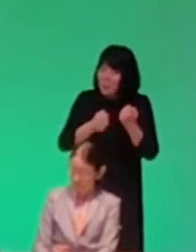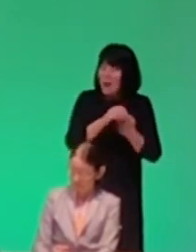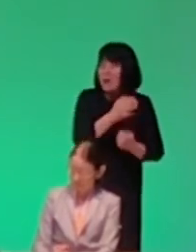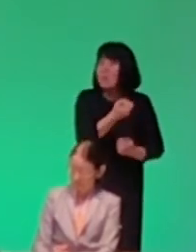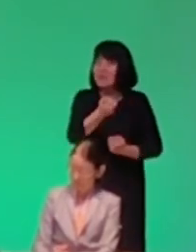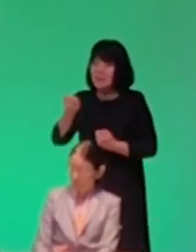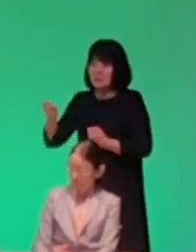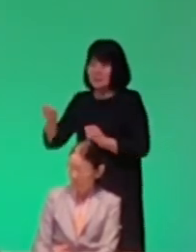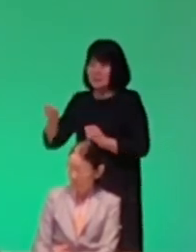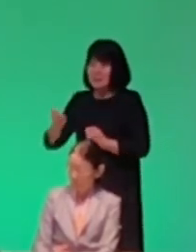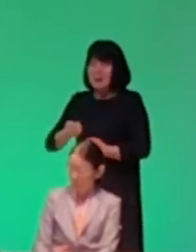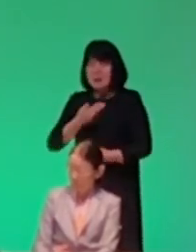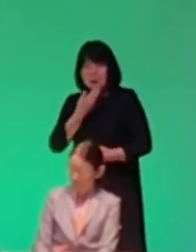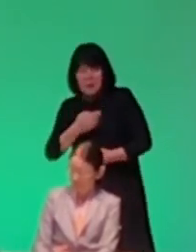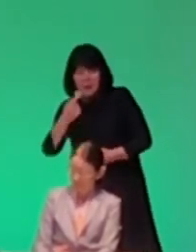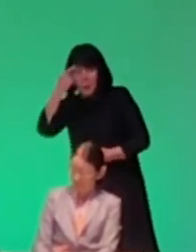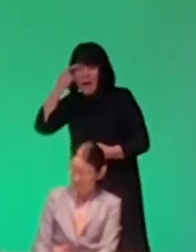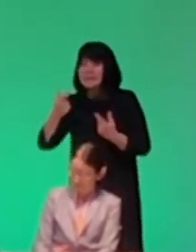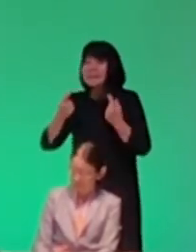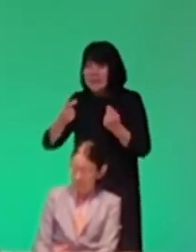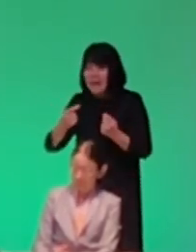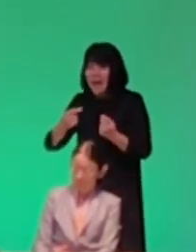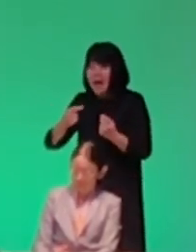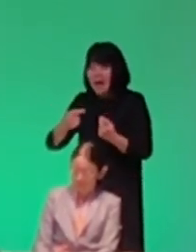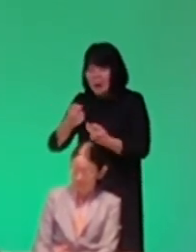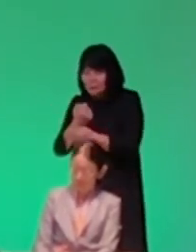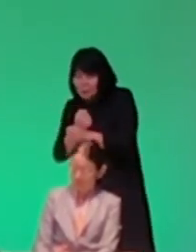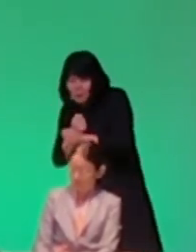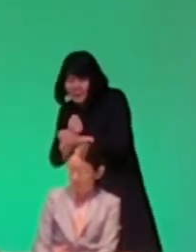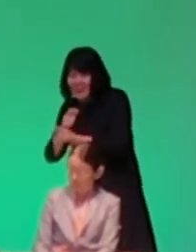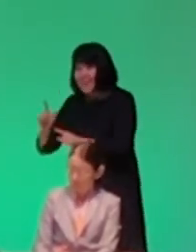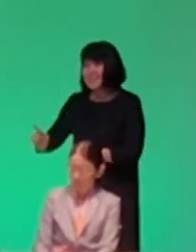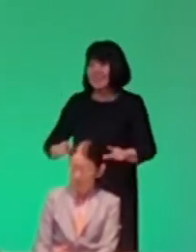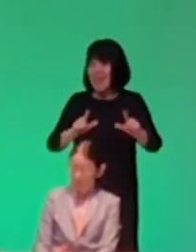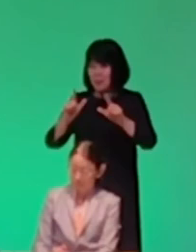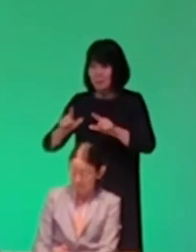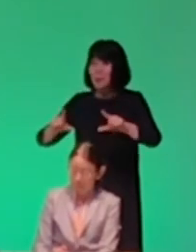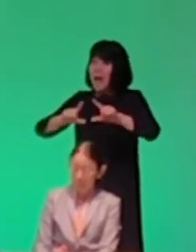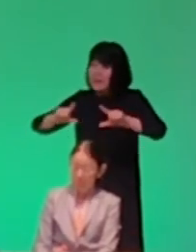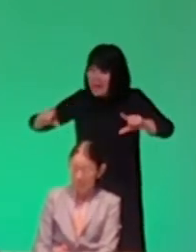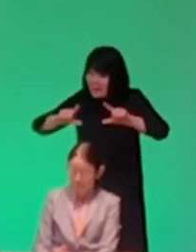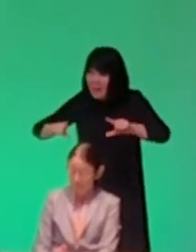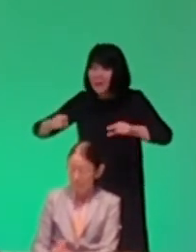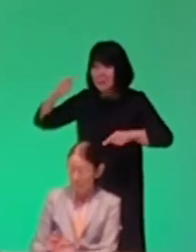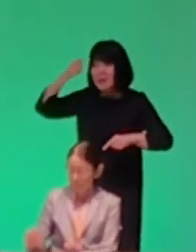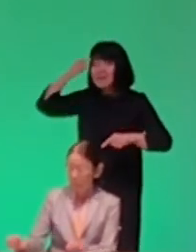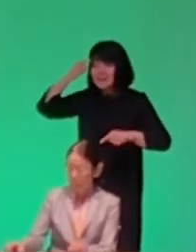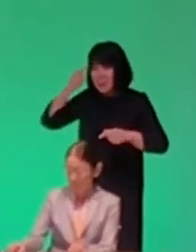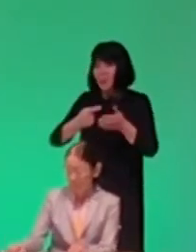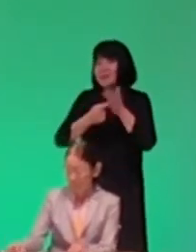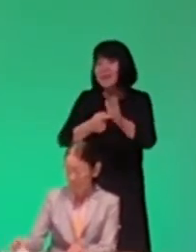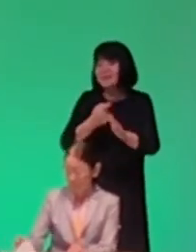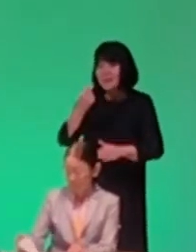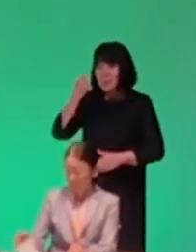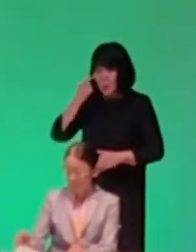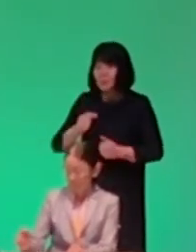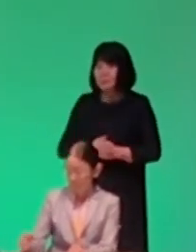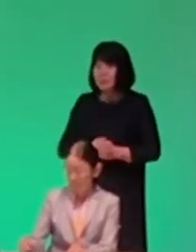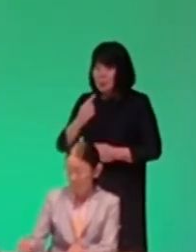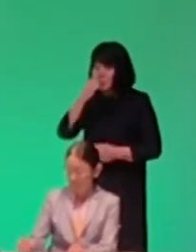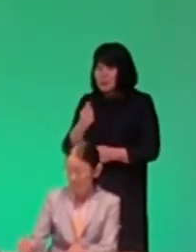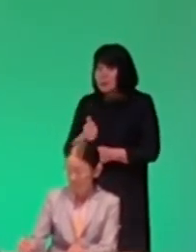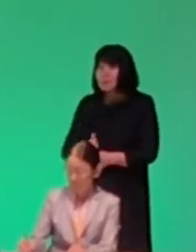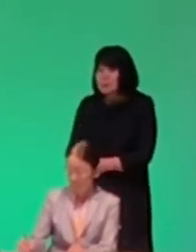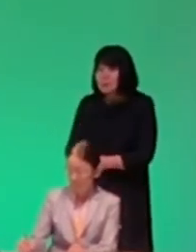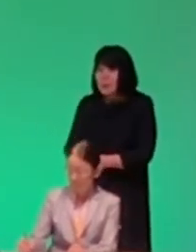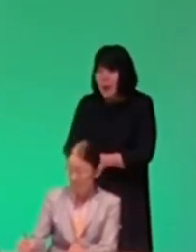を不便に感じながらも自分なりに生きてるっていう、そういう当たり前感をもっともっと出していければいいなと思ってます。うちの息子はさ